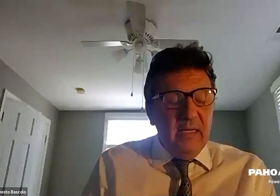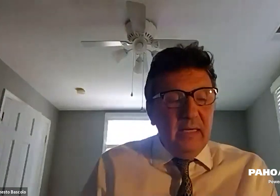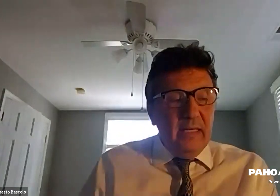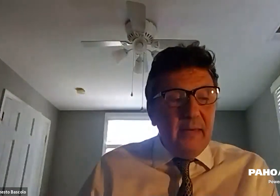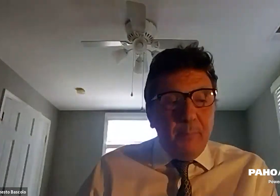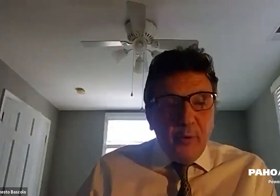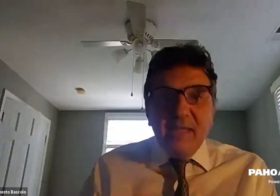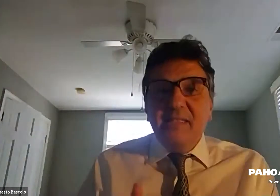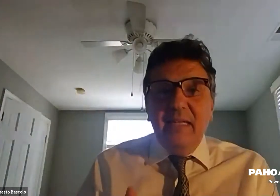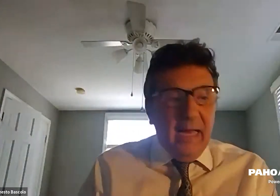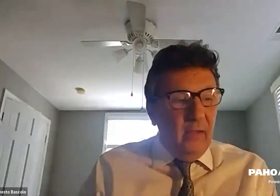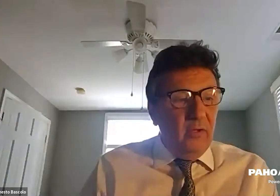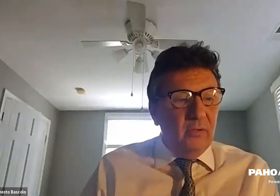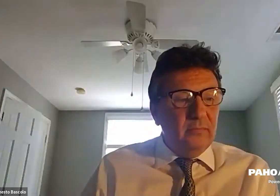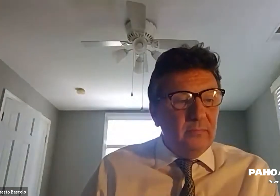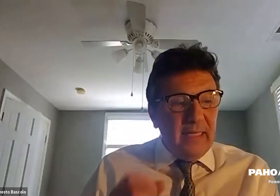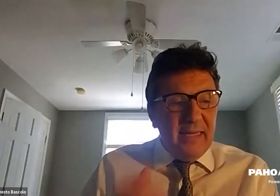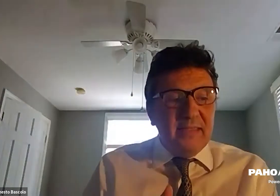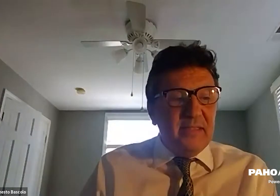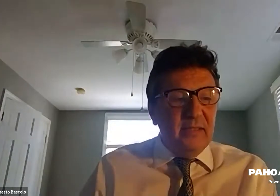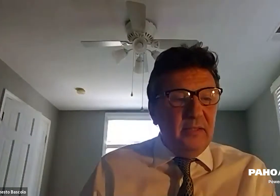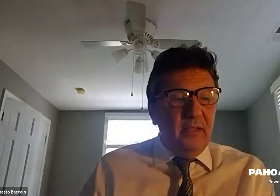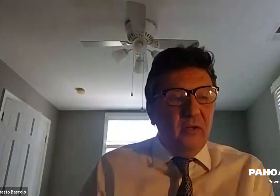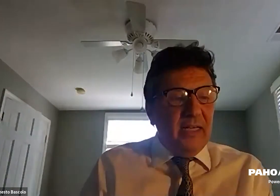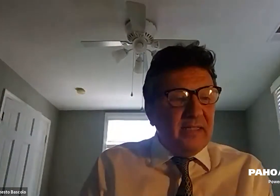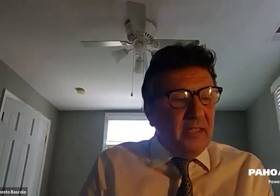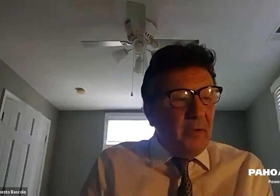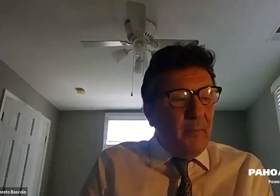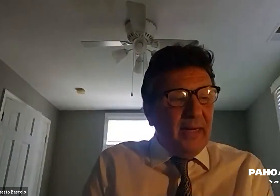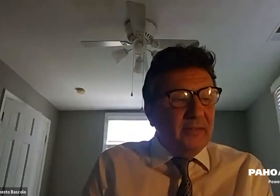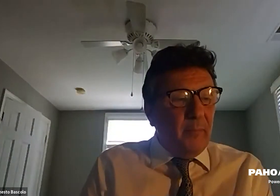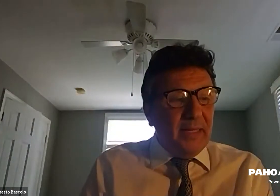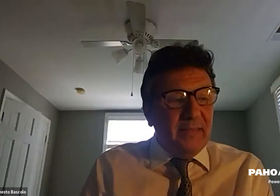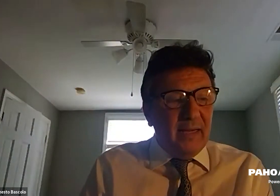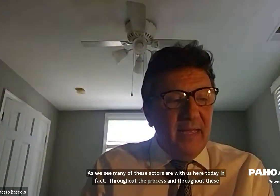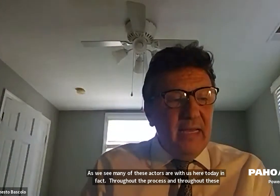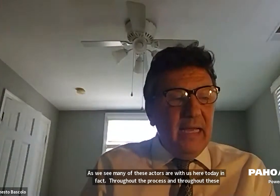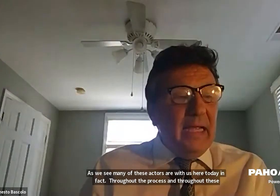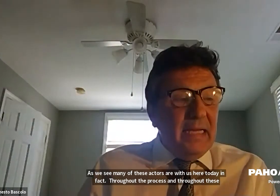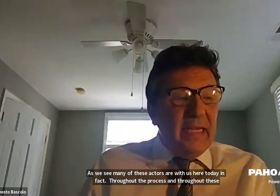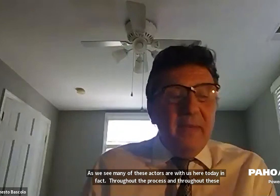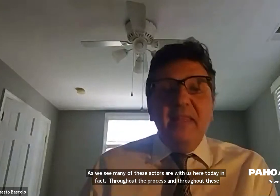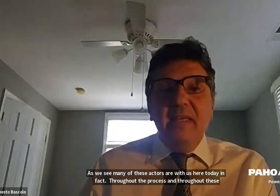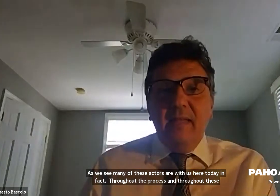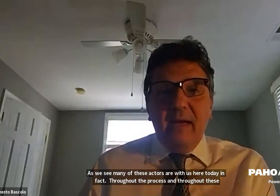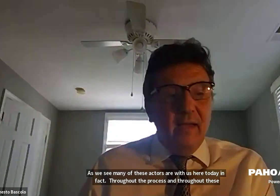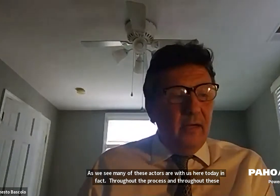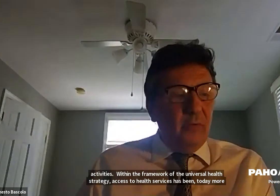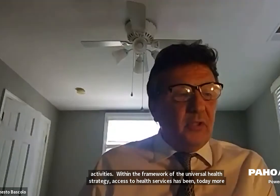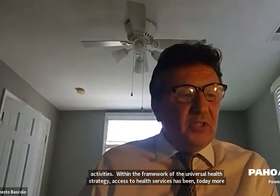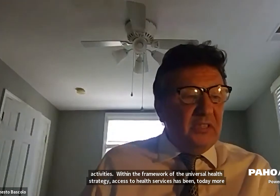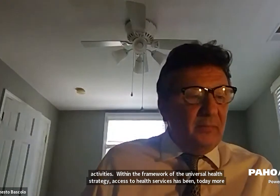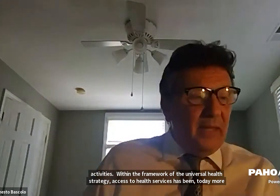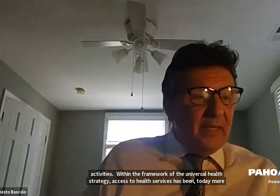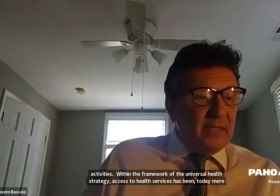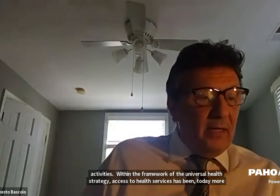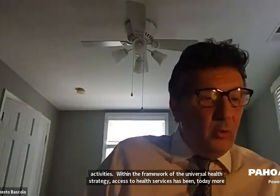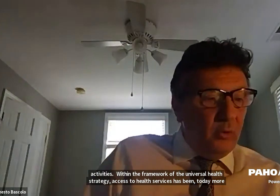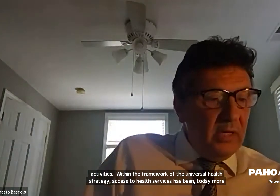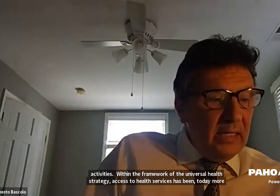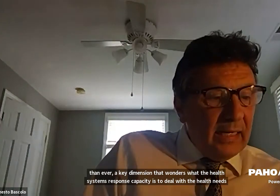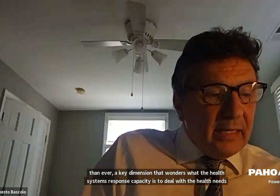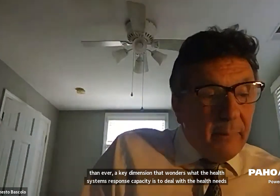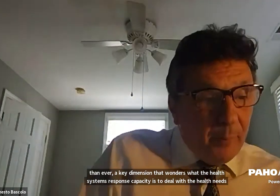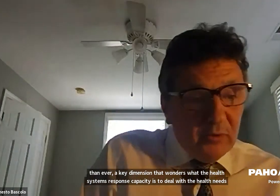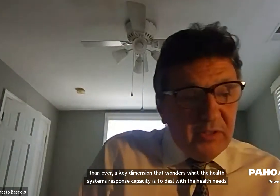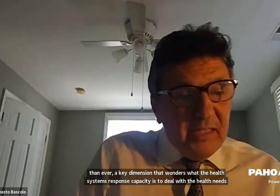población. Y es por ese lado, en ese sentido, que sirve para interpretar en qué medida nuestros sistemas de